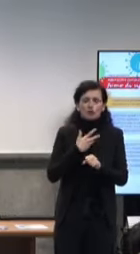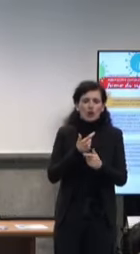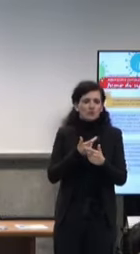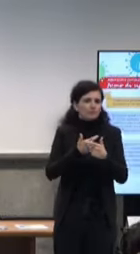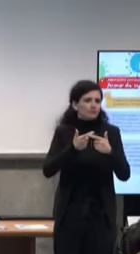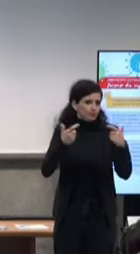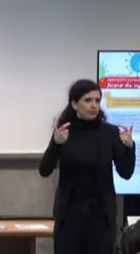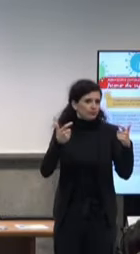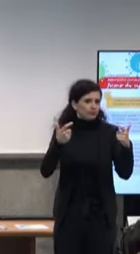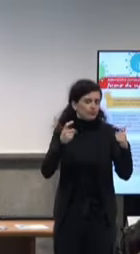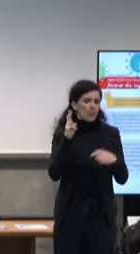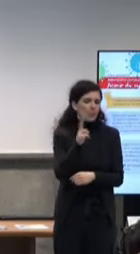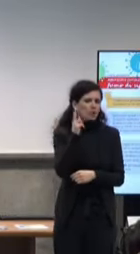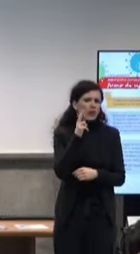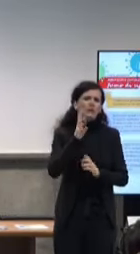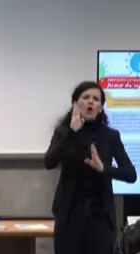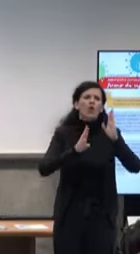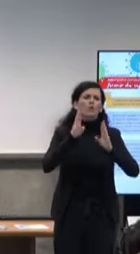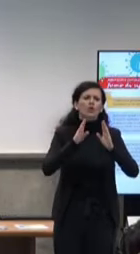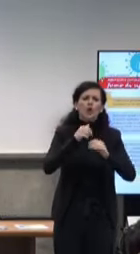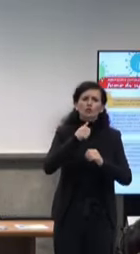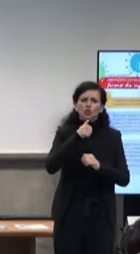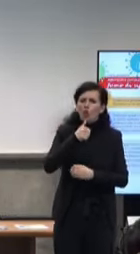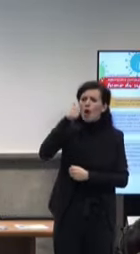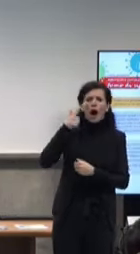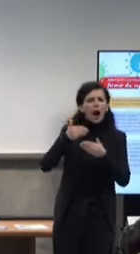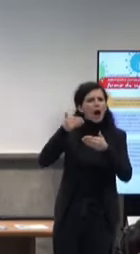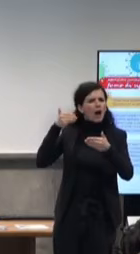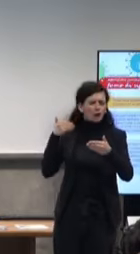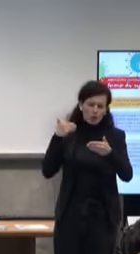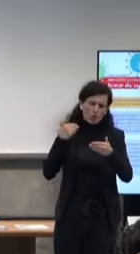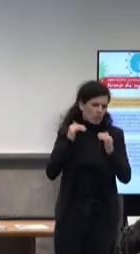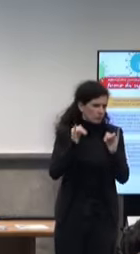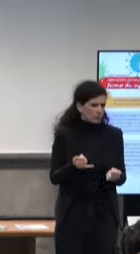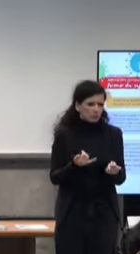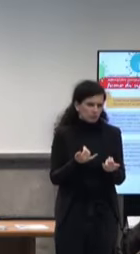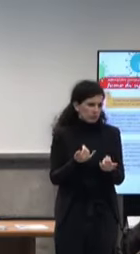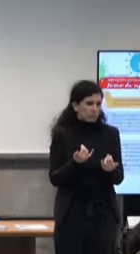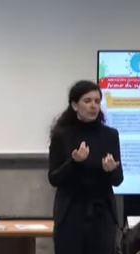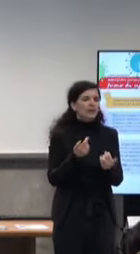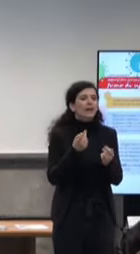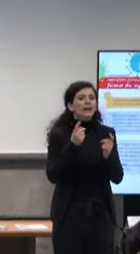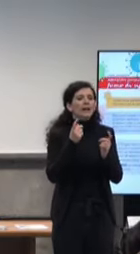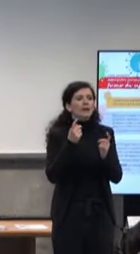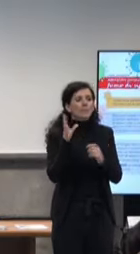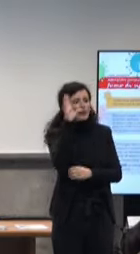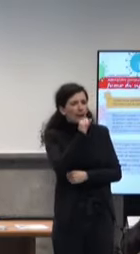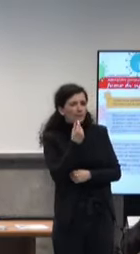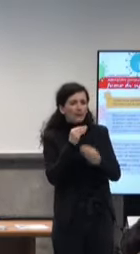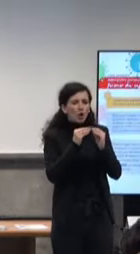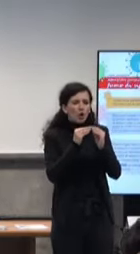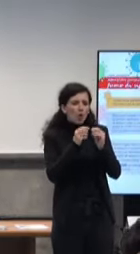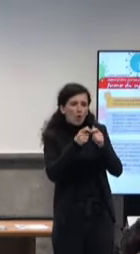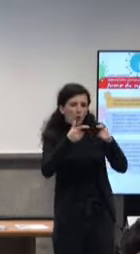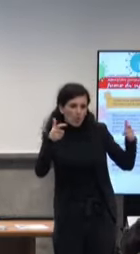rispetto agli anni precedenti c'è sicuramente il problema e stimarlo il problema è capire la dimensione oggi noi